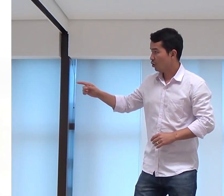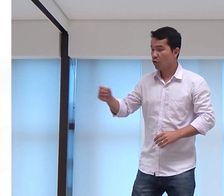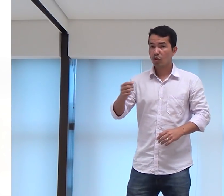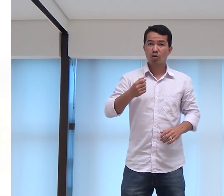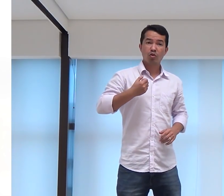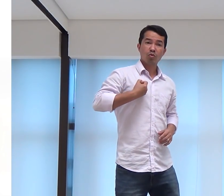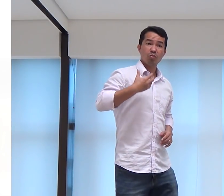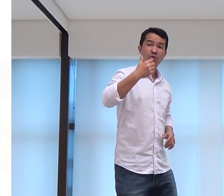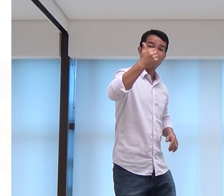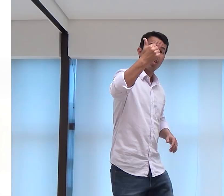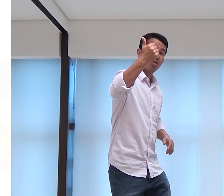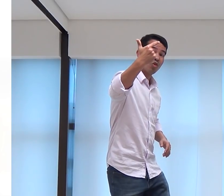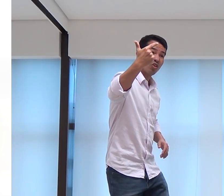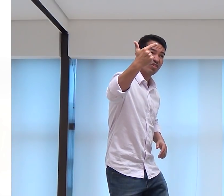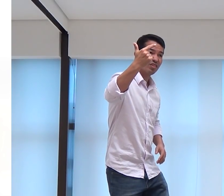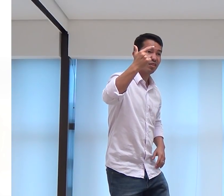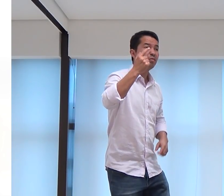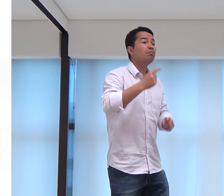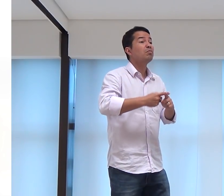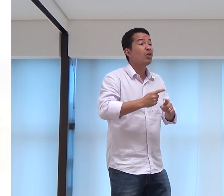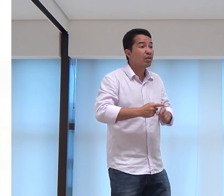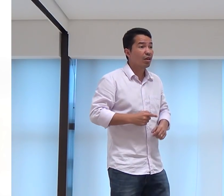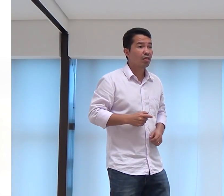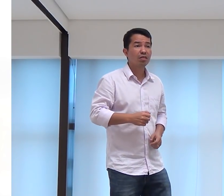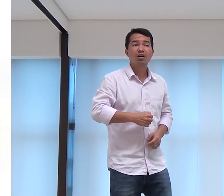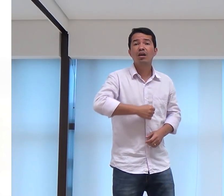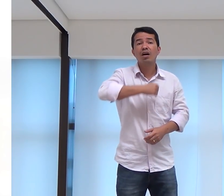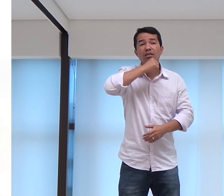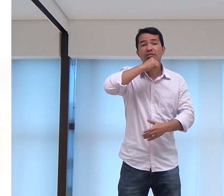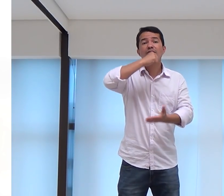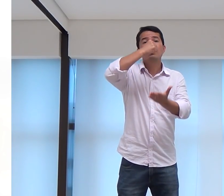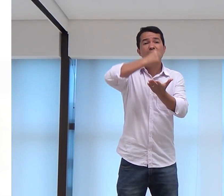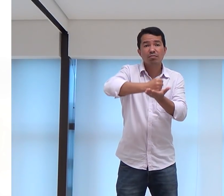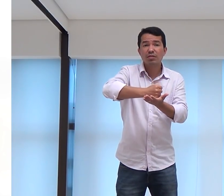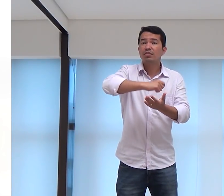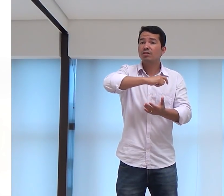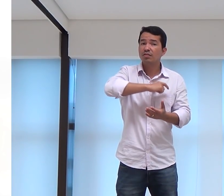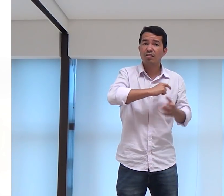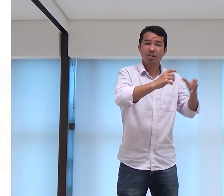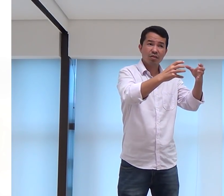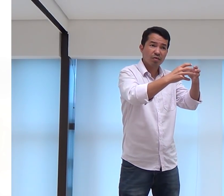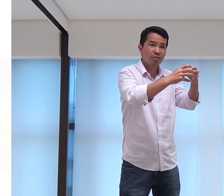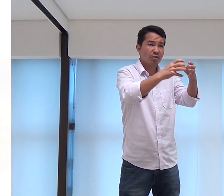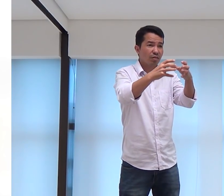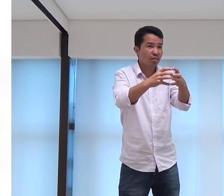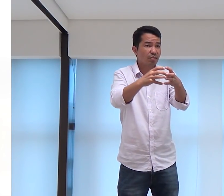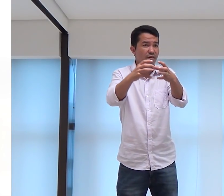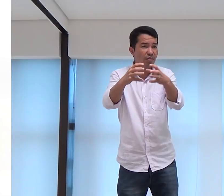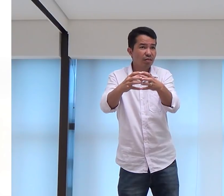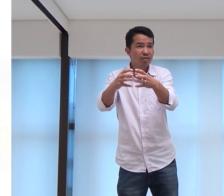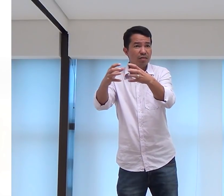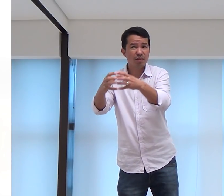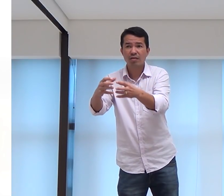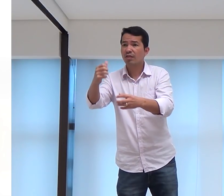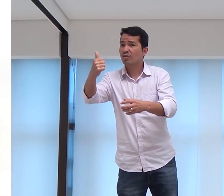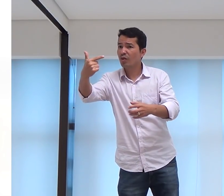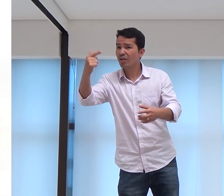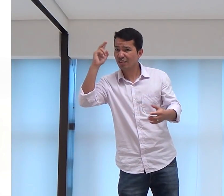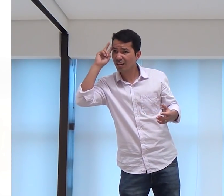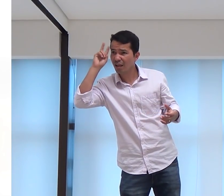E agora em Apocalipse você vê. Você vê 12 estrelas. Porque no Antigo Testamento existiam as 12